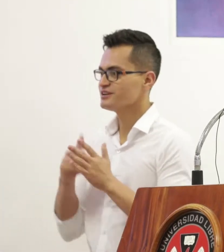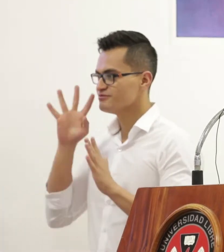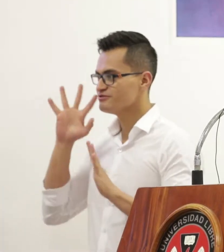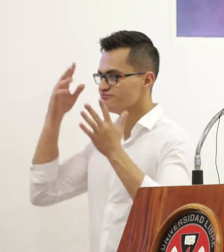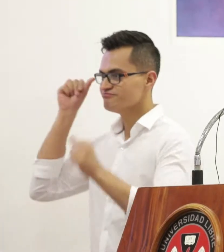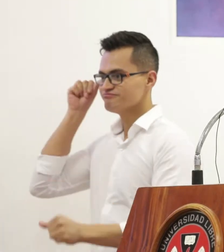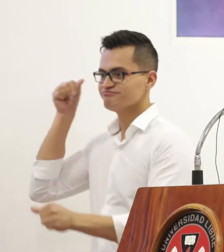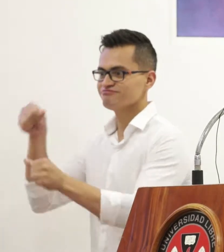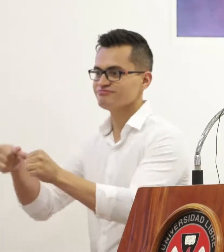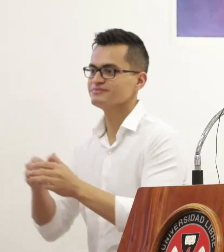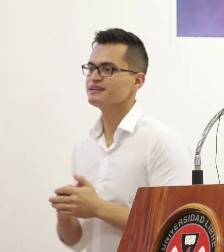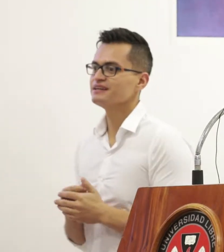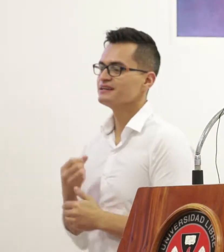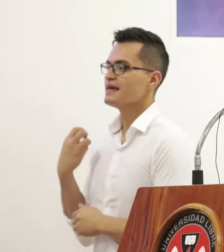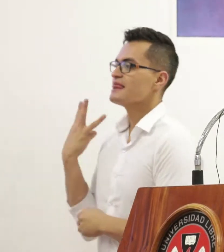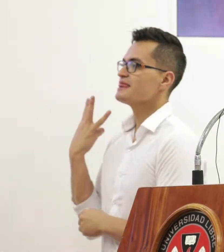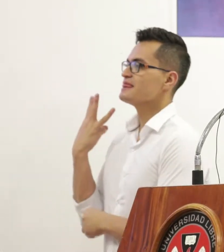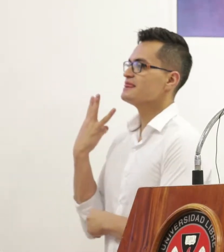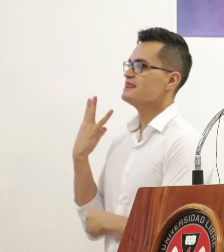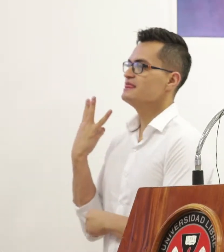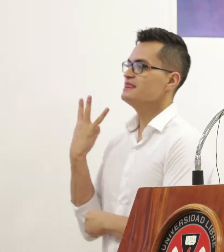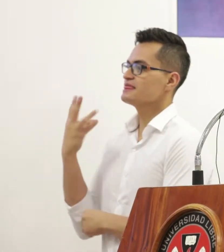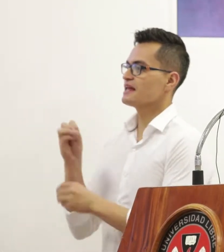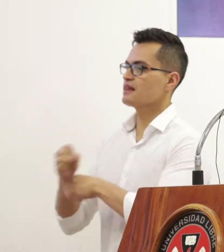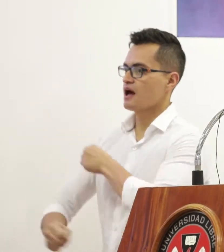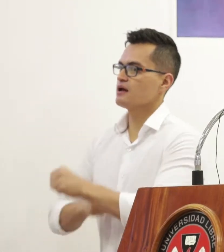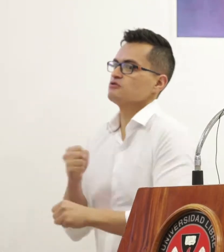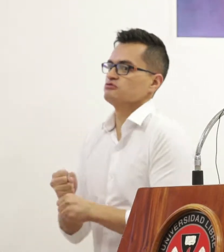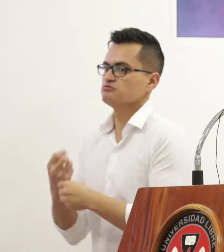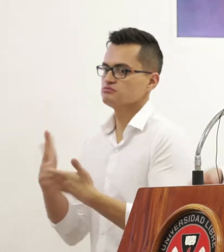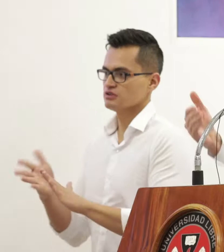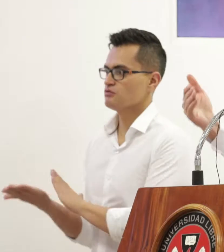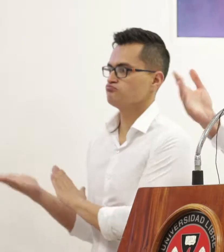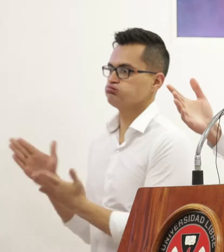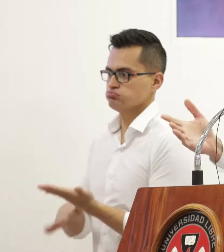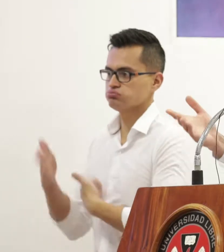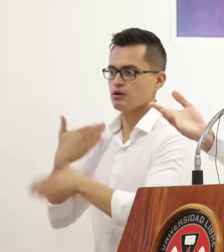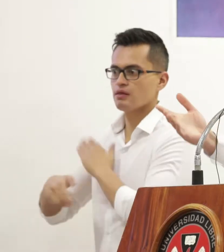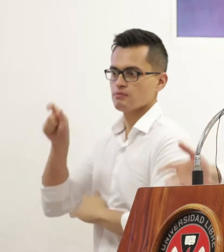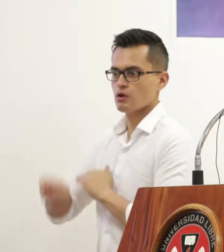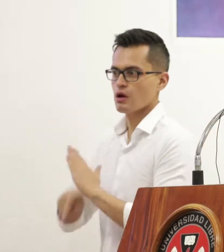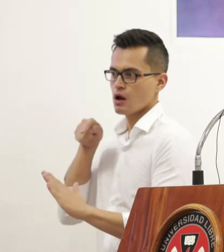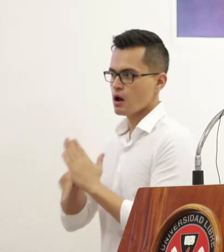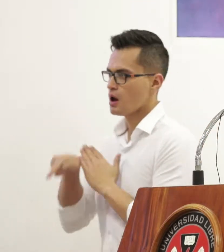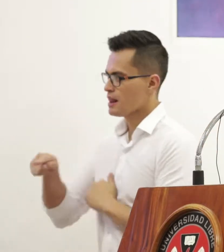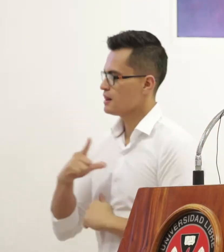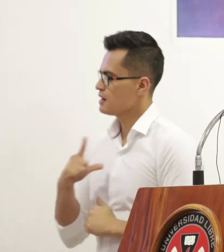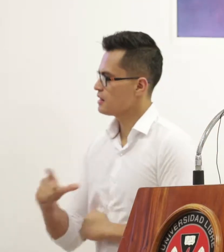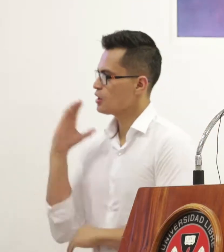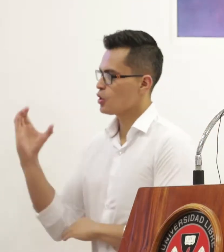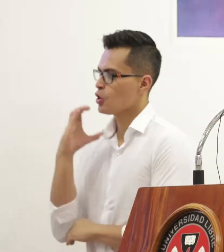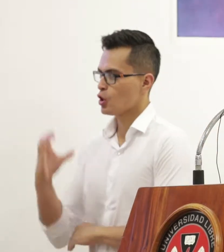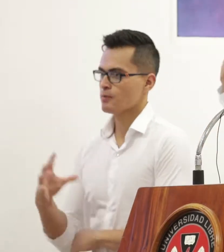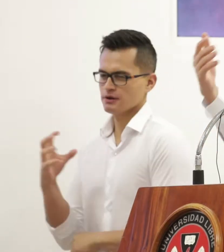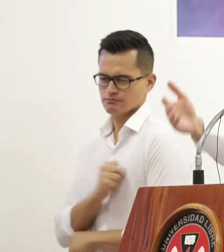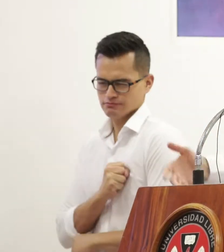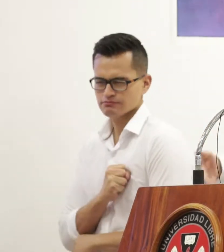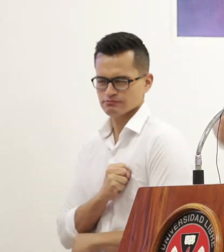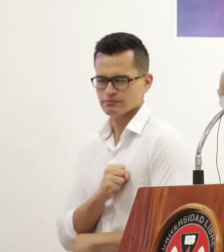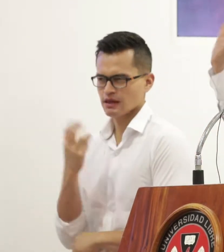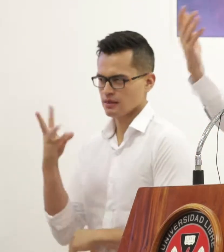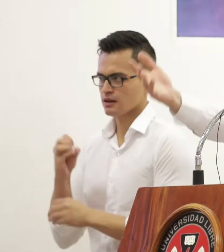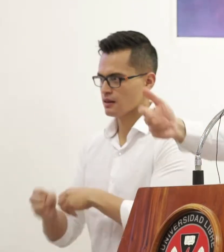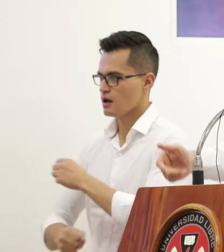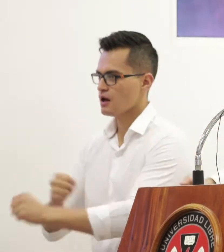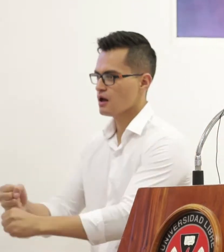lamentablemente, las 3 décadas de desaparición de uno de los grandes líderes de Colombia, cuyo principal propósito fue eso, ahora que estamos